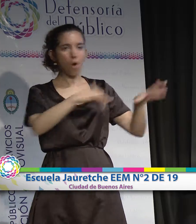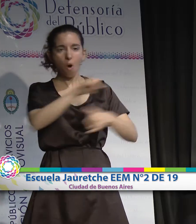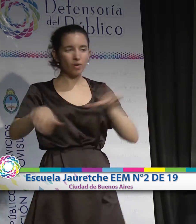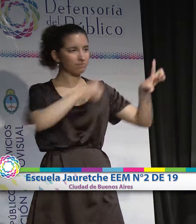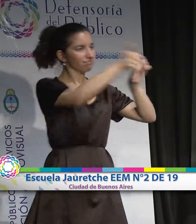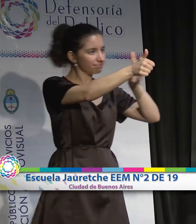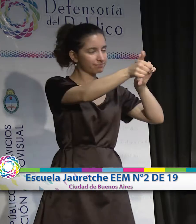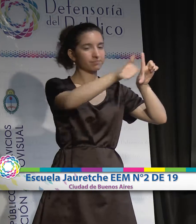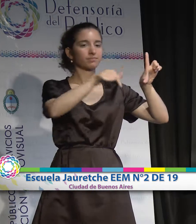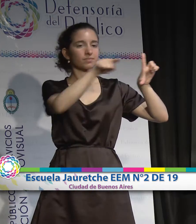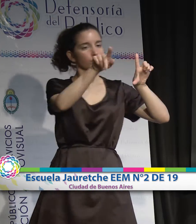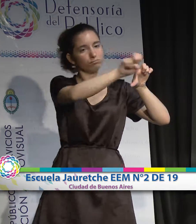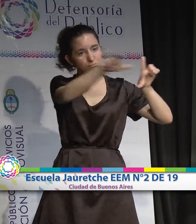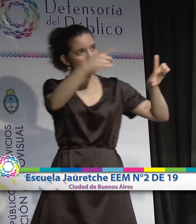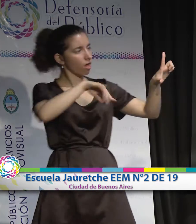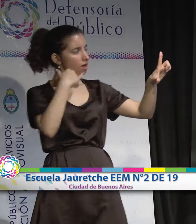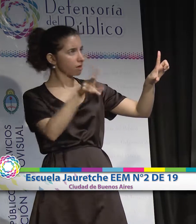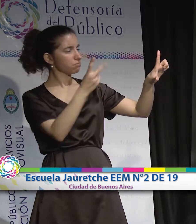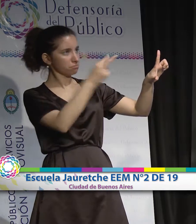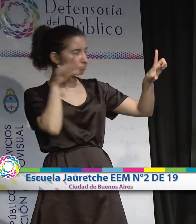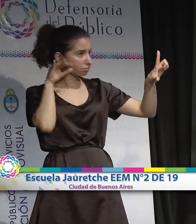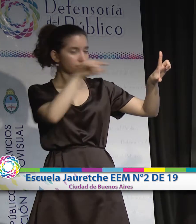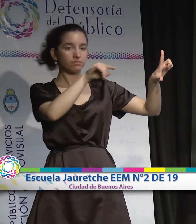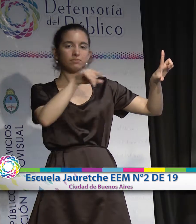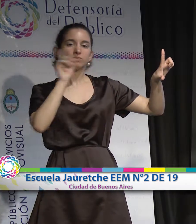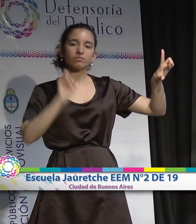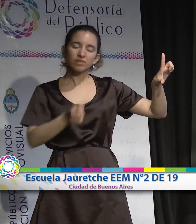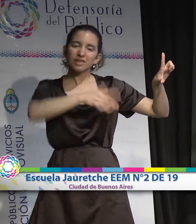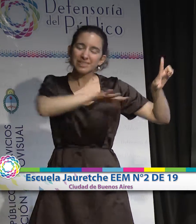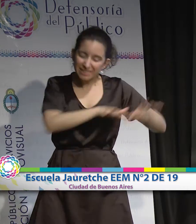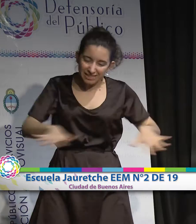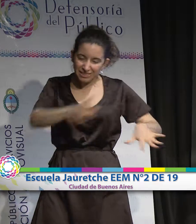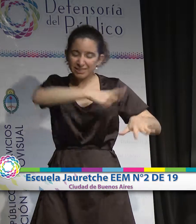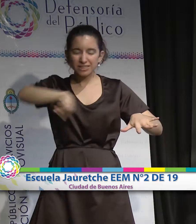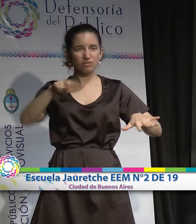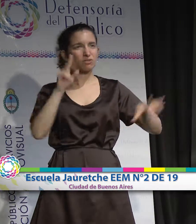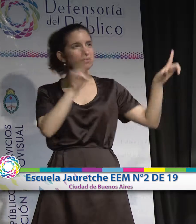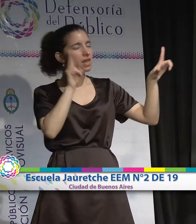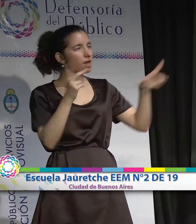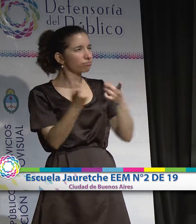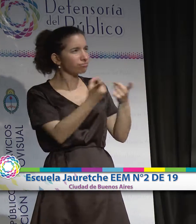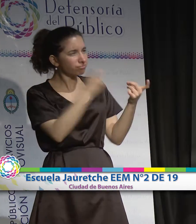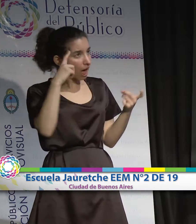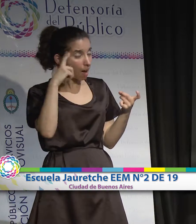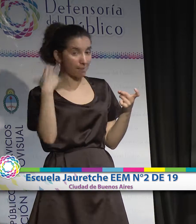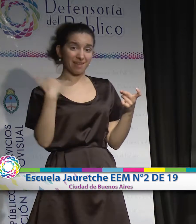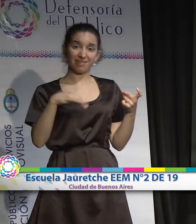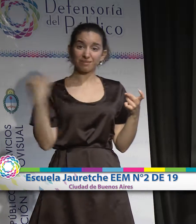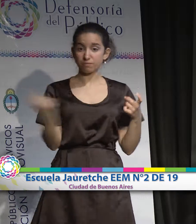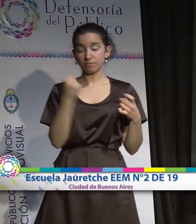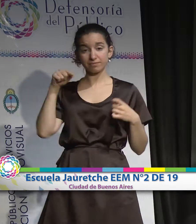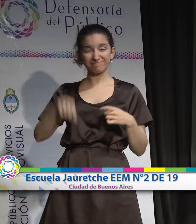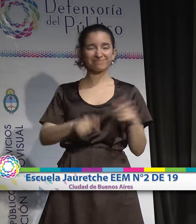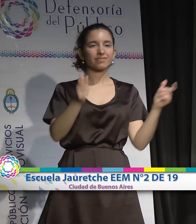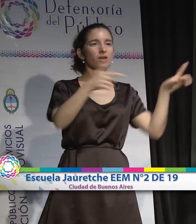y nada, eso sobre los niños también, que puedan haber un horario donde los niños puedan aprender, porque sabemos que muchos canales, lo